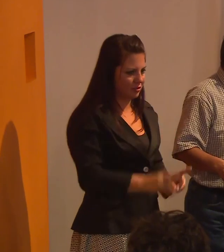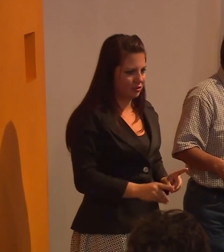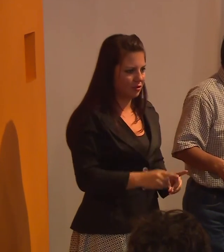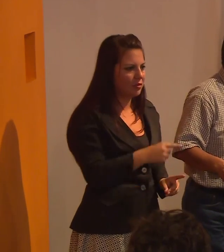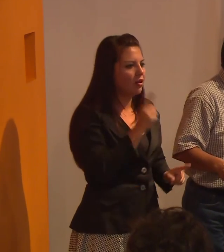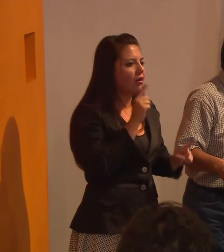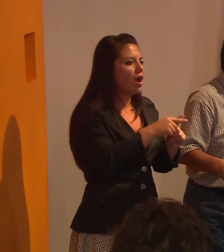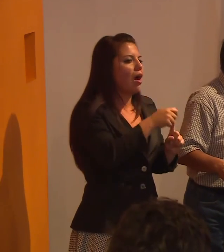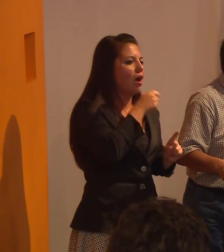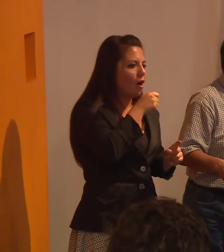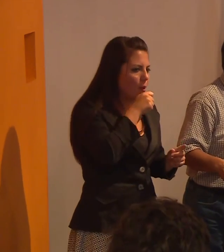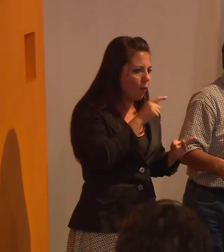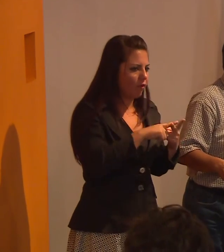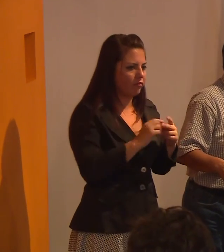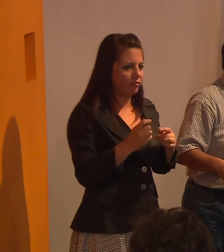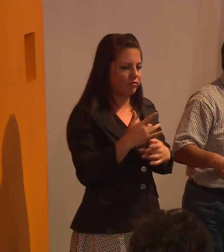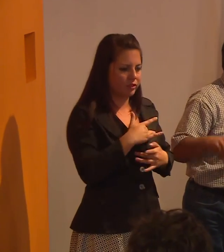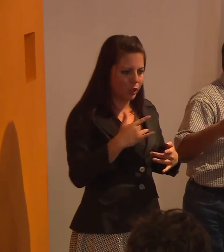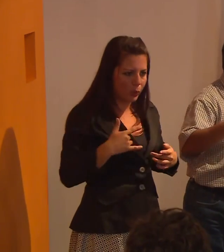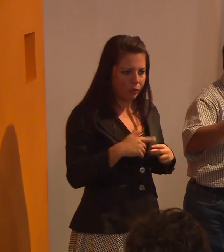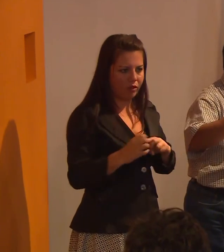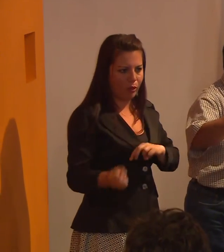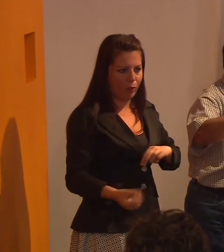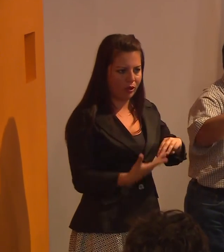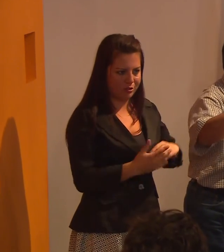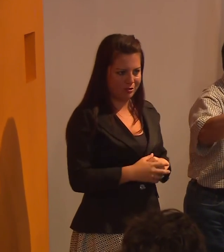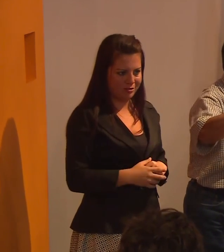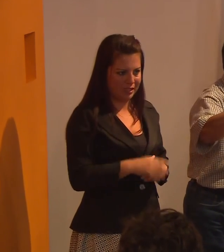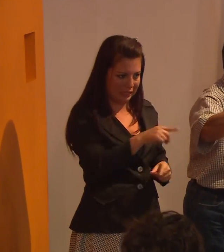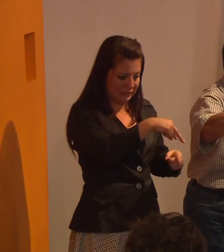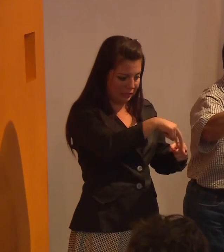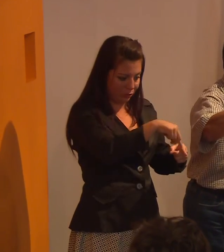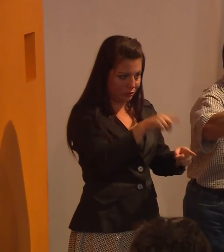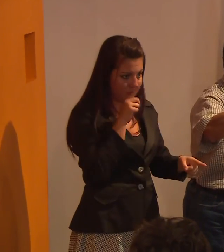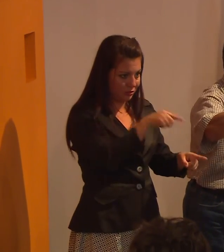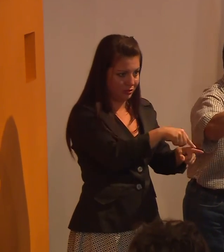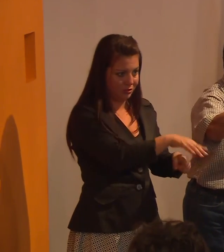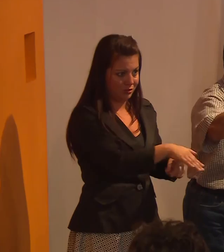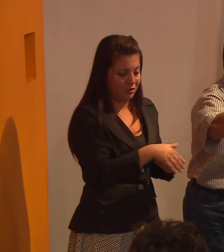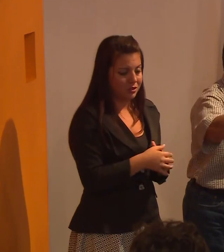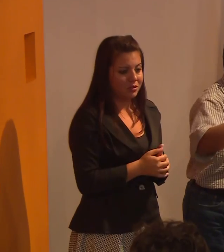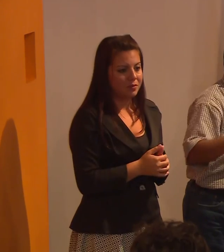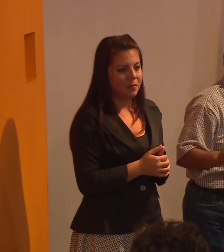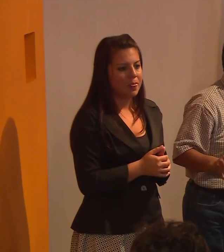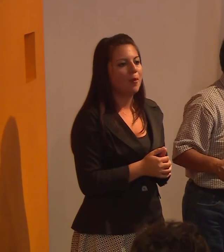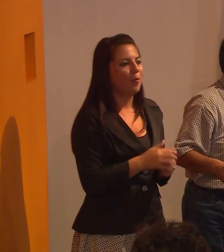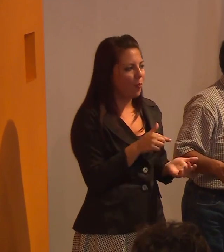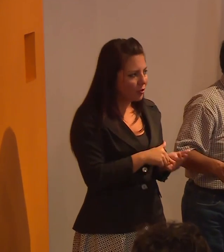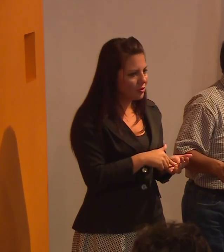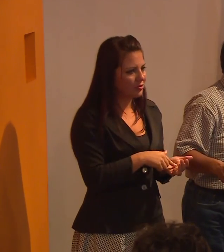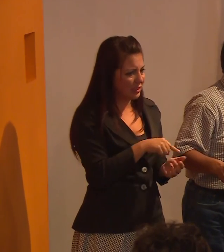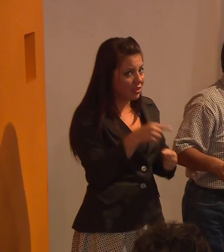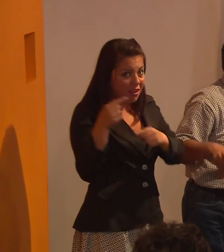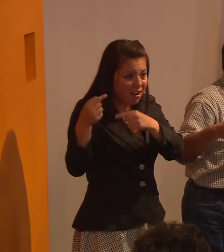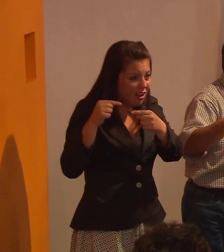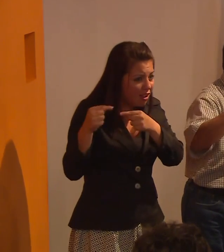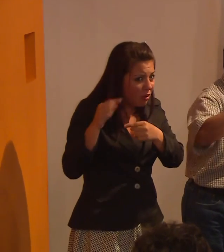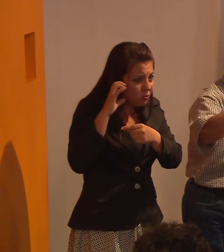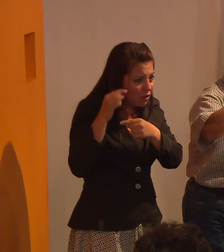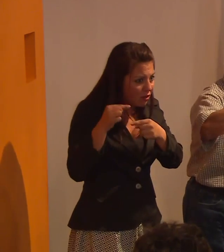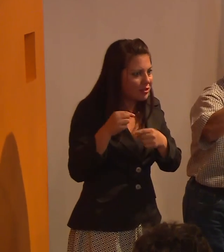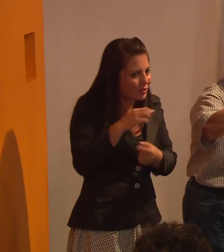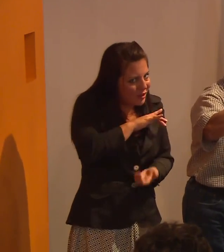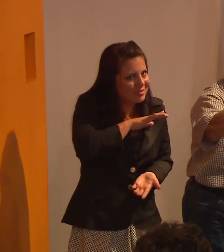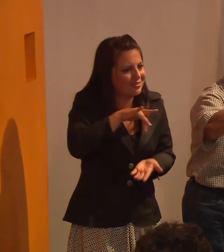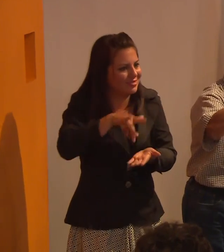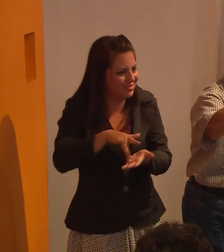potable, educación, salud. En esa discusión tenemos que estar presentes como universidad. Tenemos que